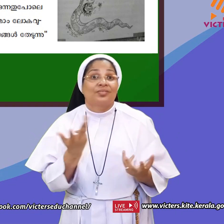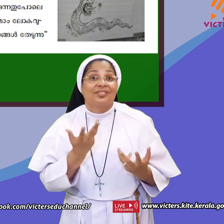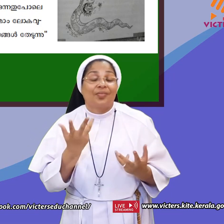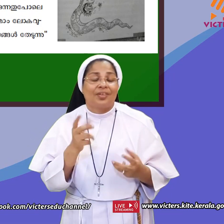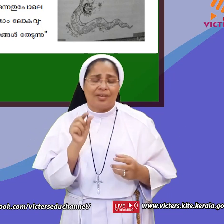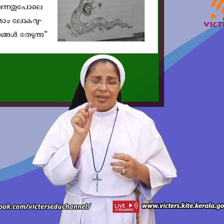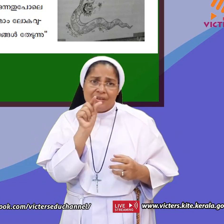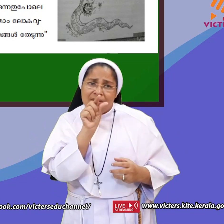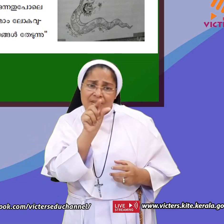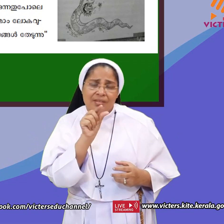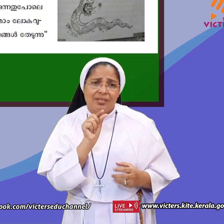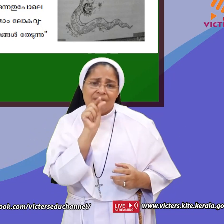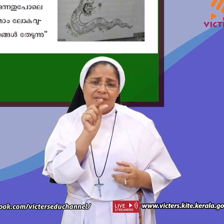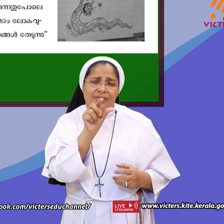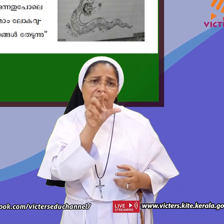തവളയെപ്പോലെയാണ് മനുഷ്യനും.